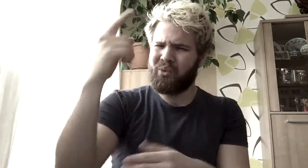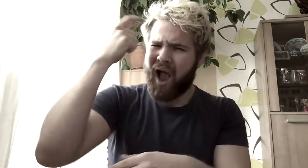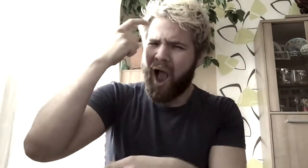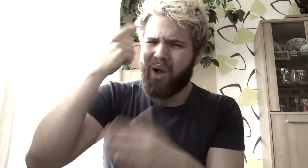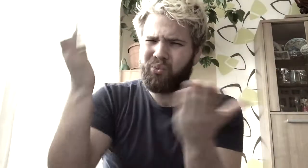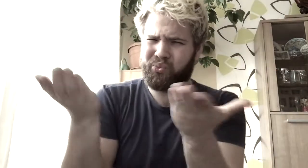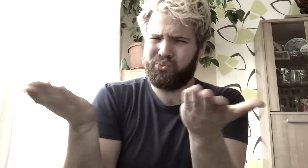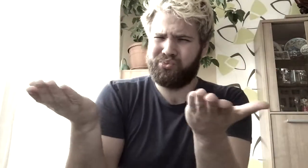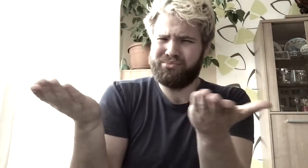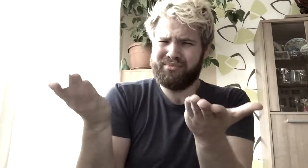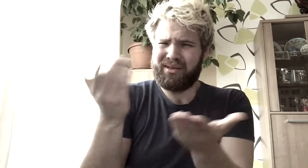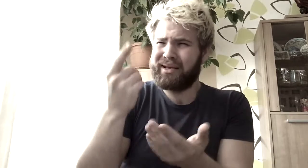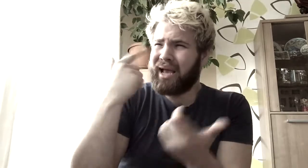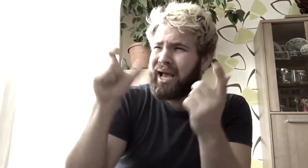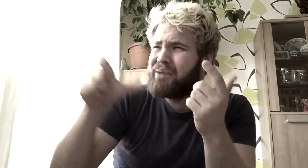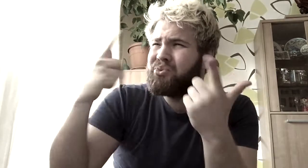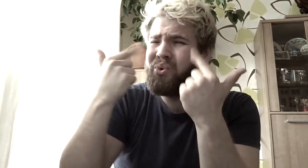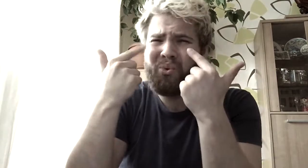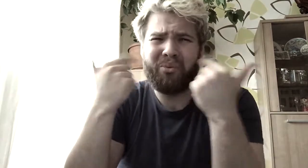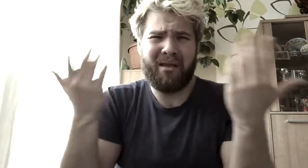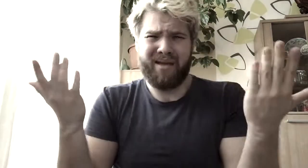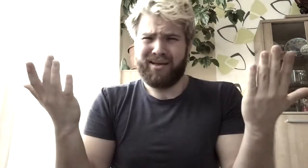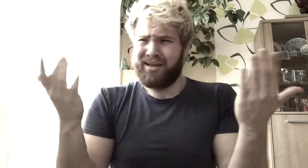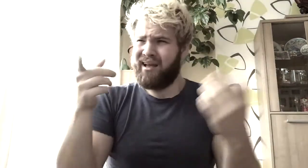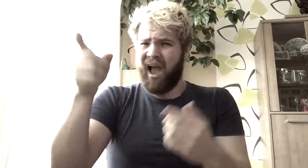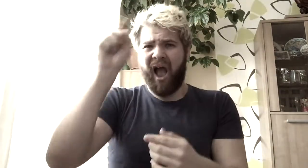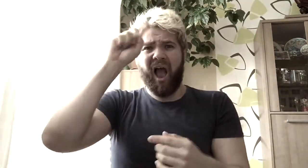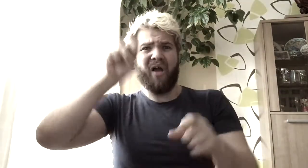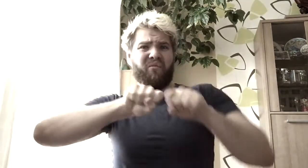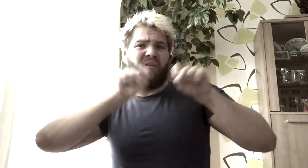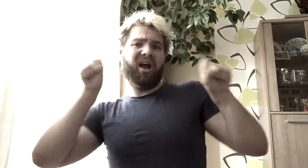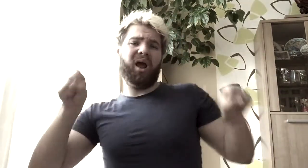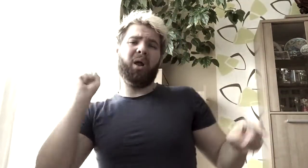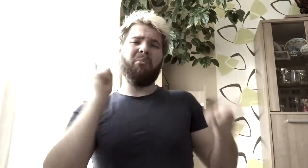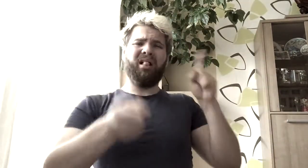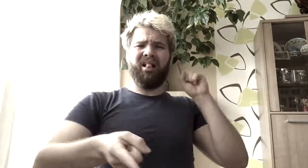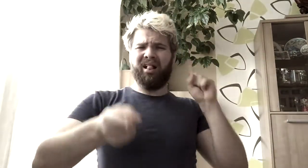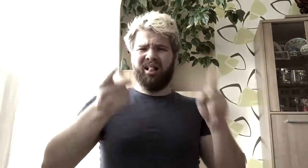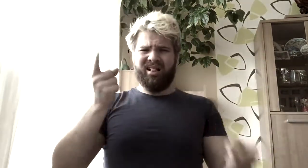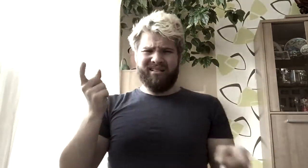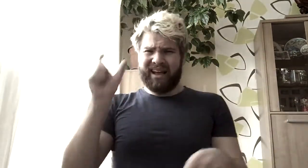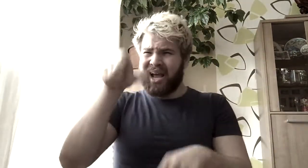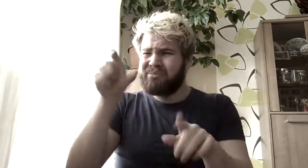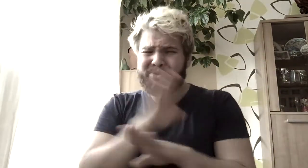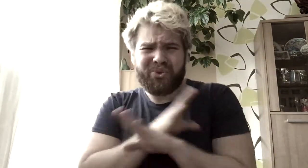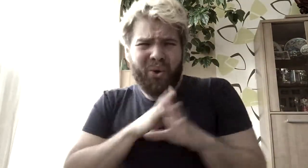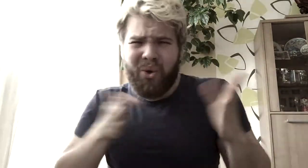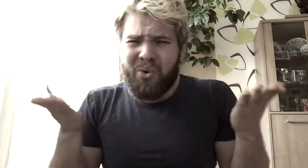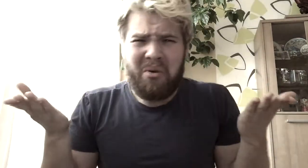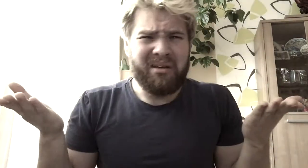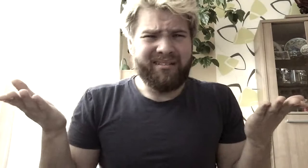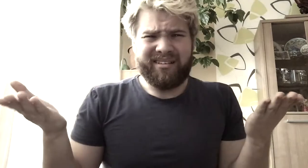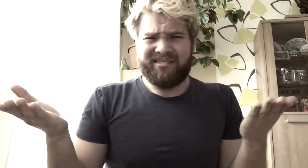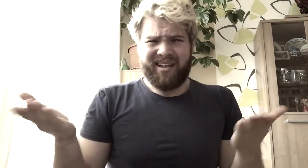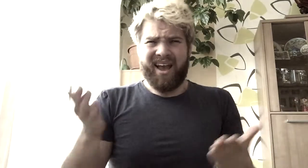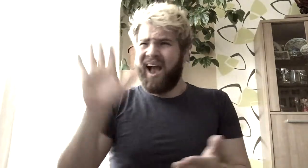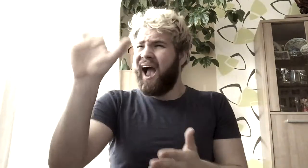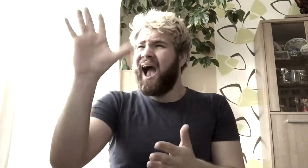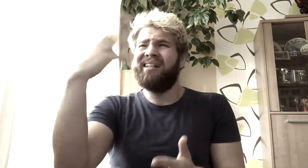your mind? Humanity cries. You think you are God, but everyone dies. Don't swallow